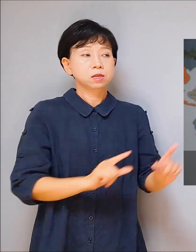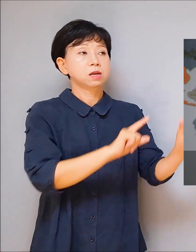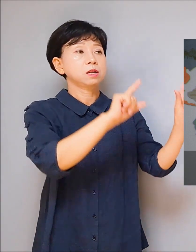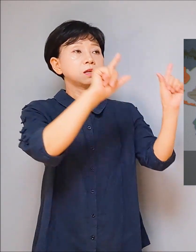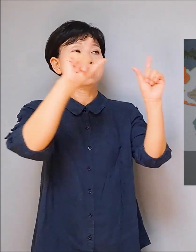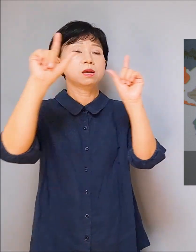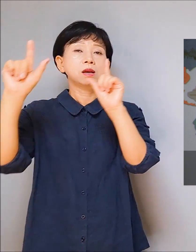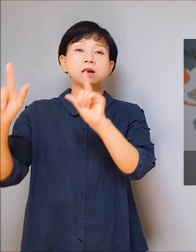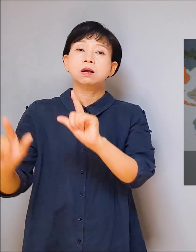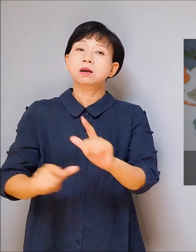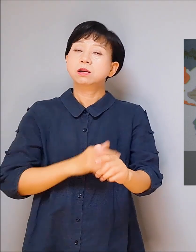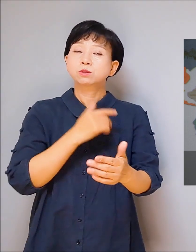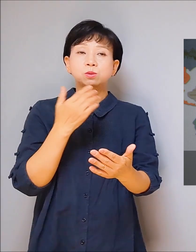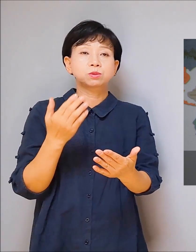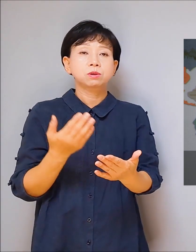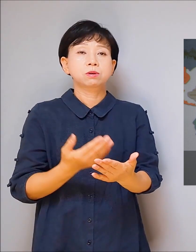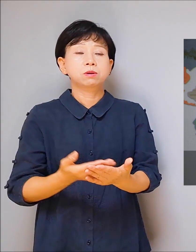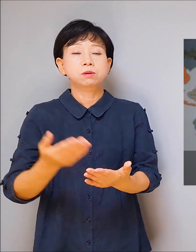거룩하게 살게